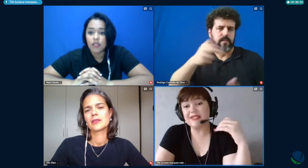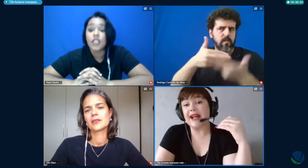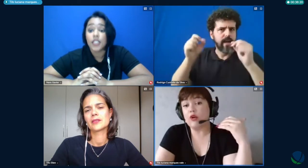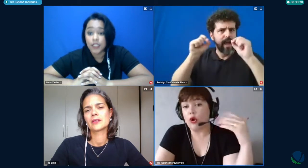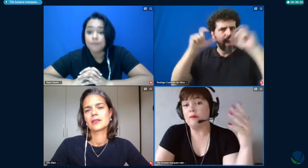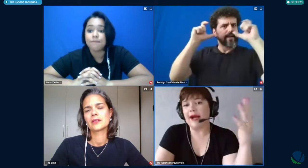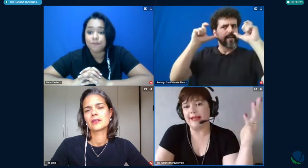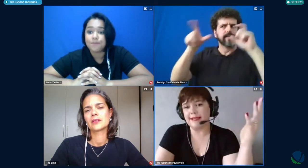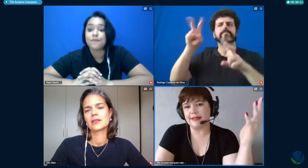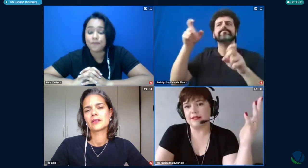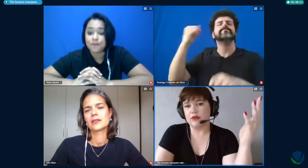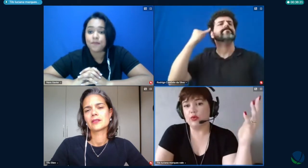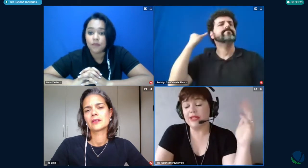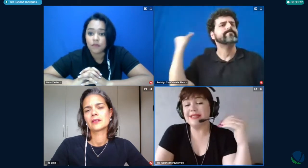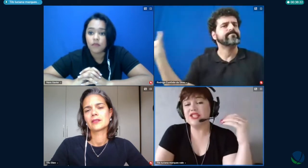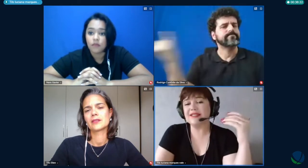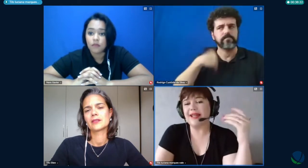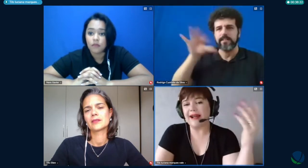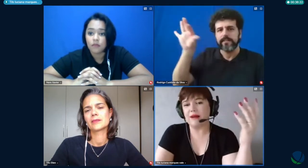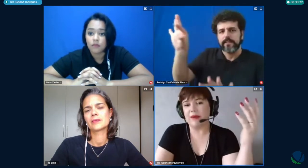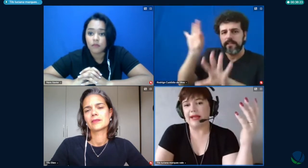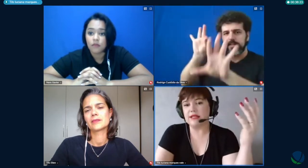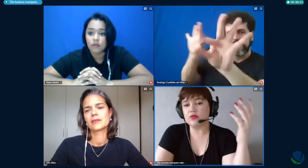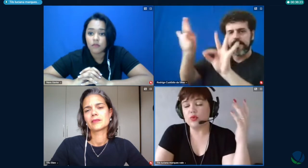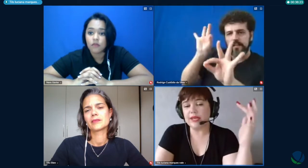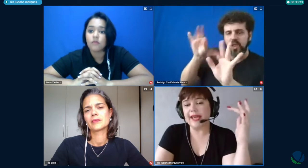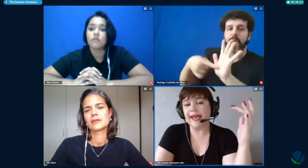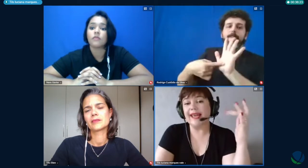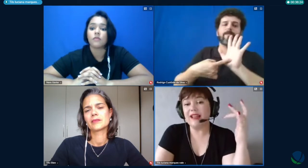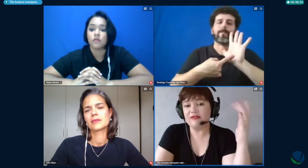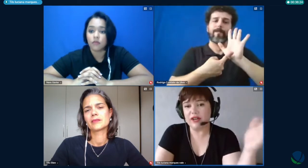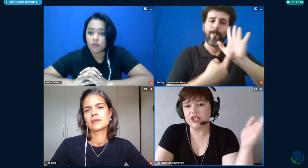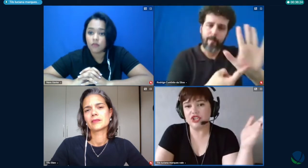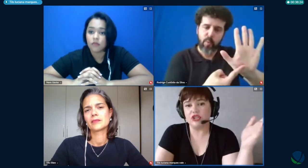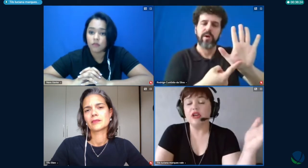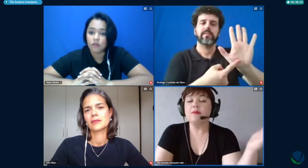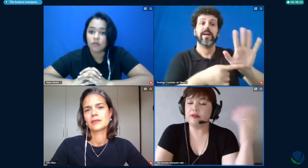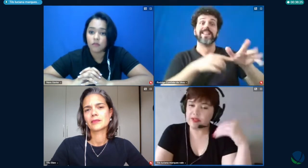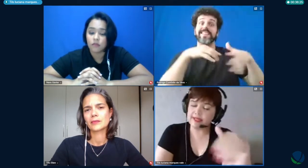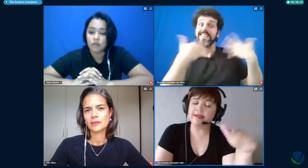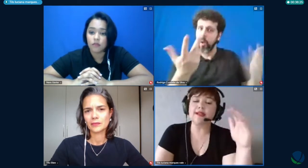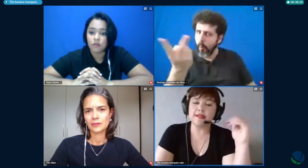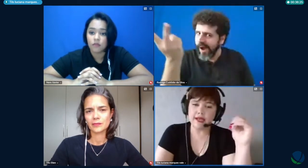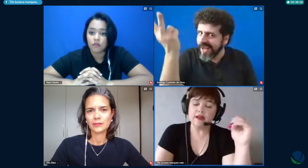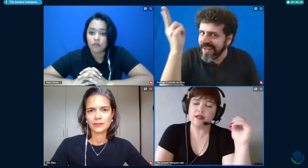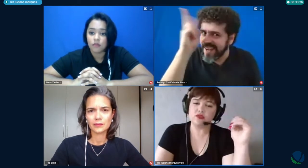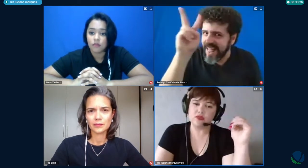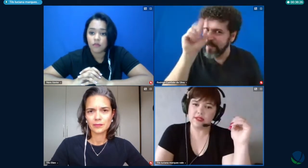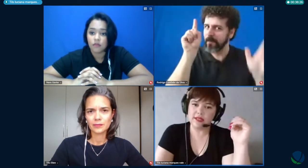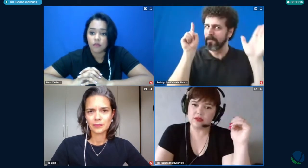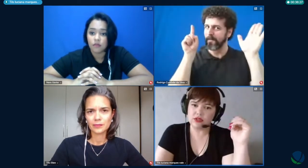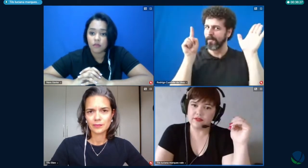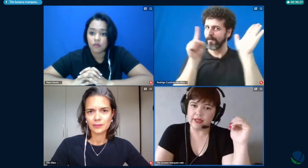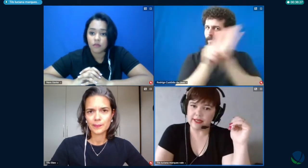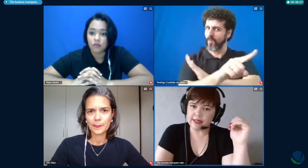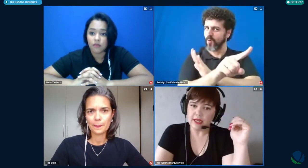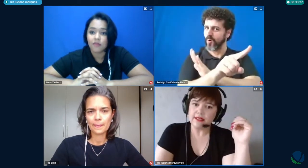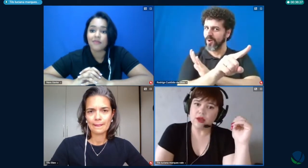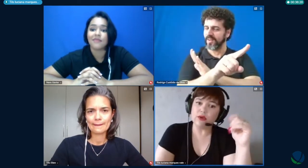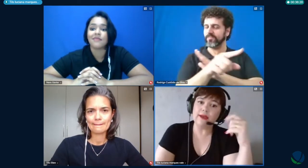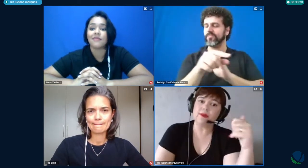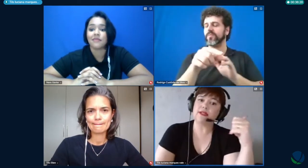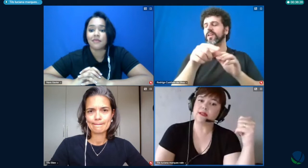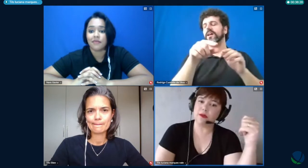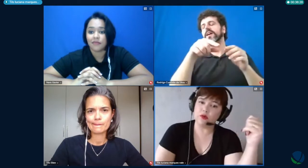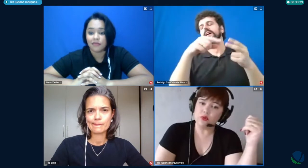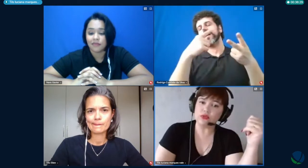que se destacou mais? O que se destaca mais? O que é relevante para você trazer nas considerações finais?